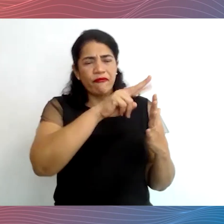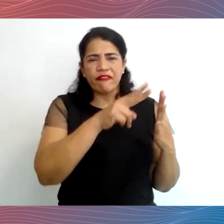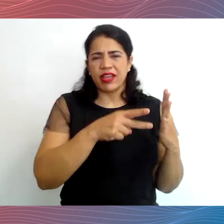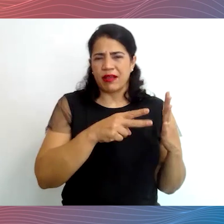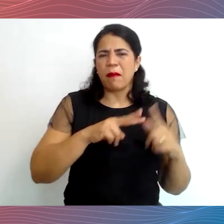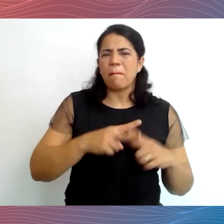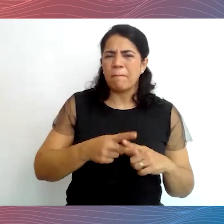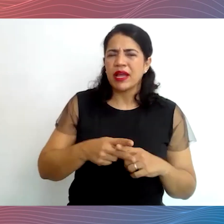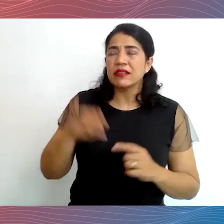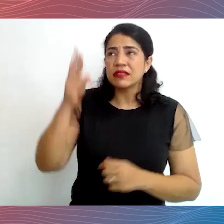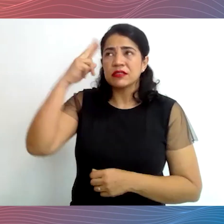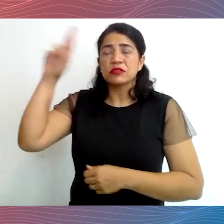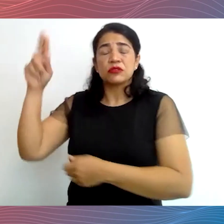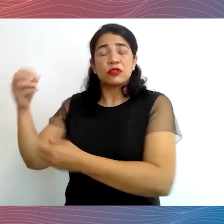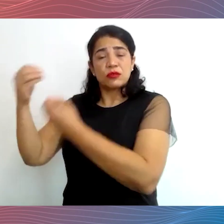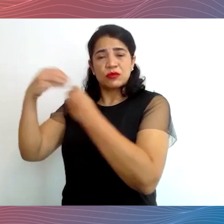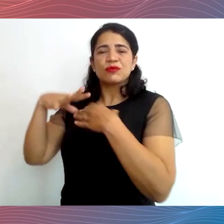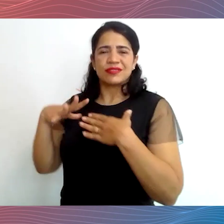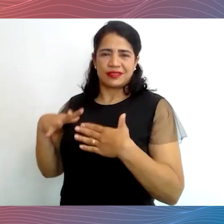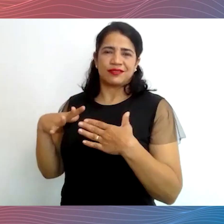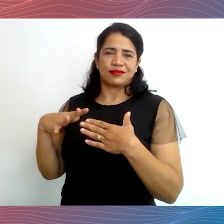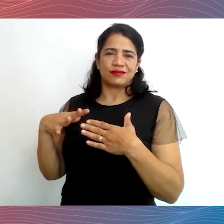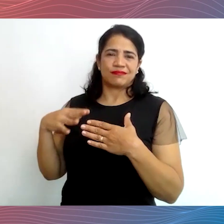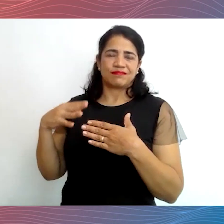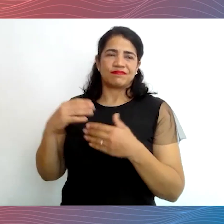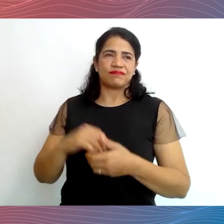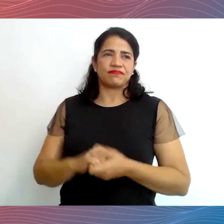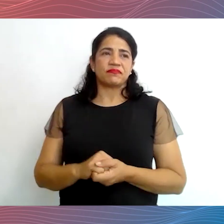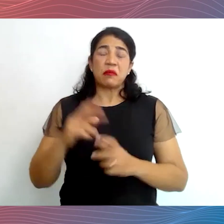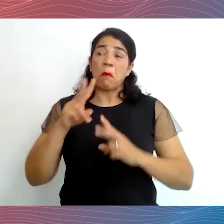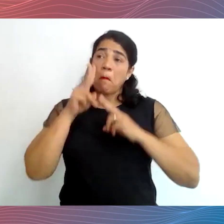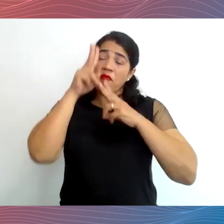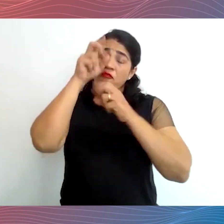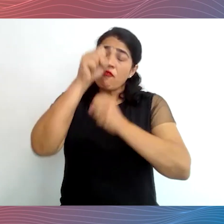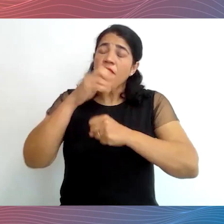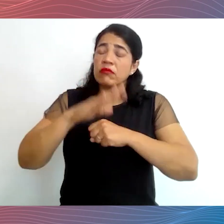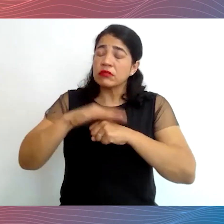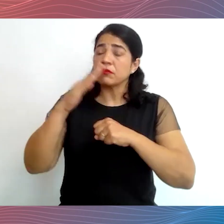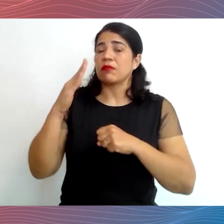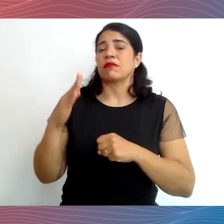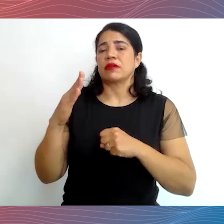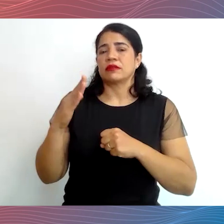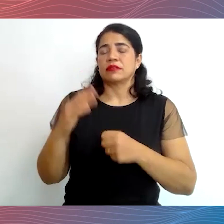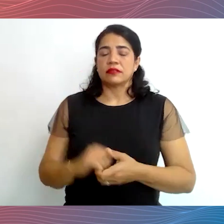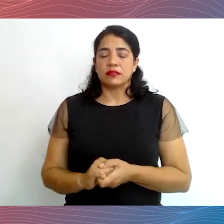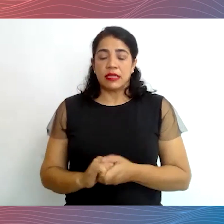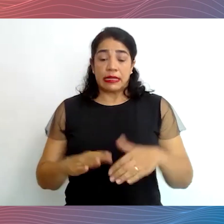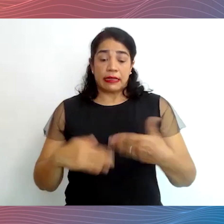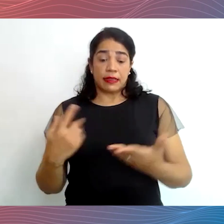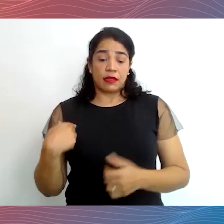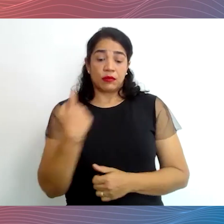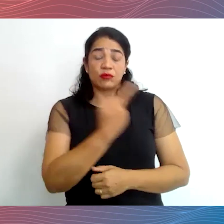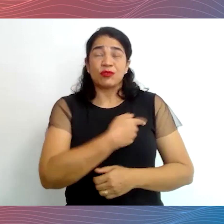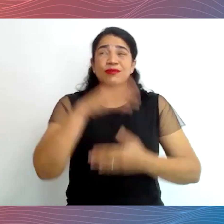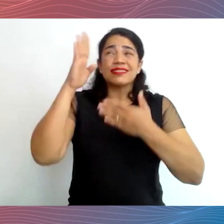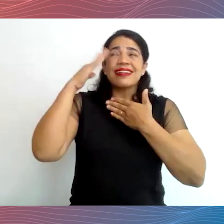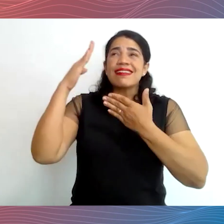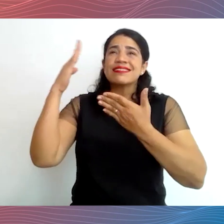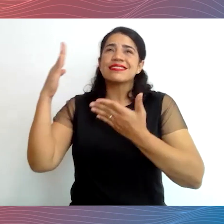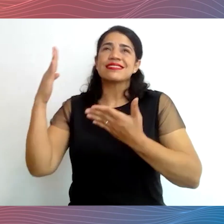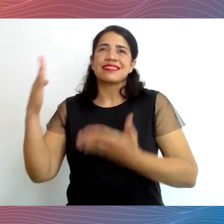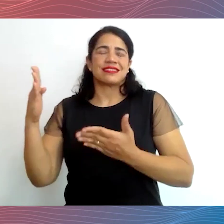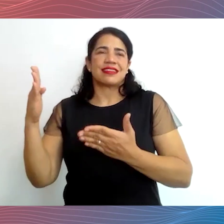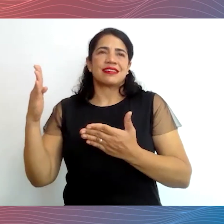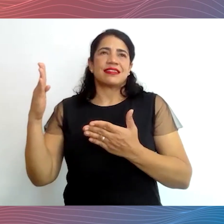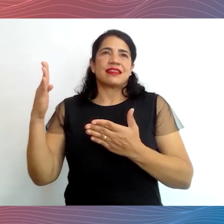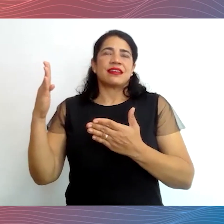né, turbinando. Aí nós o que? Graças a Deus começamos em Angola. Já estão